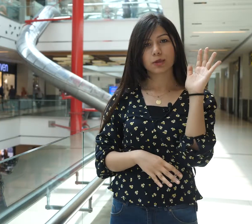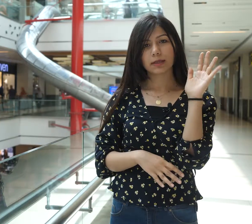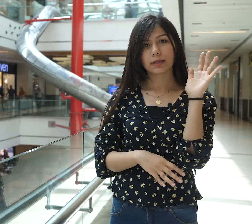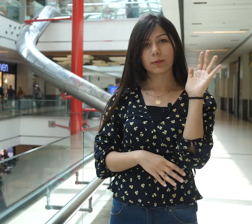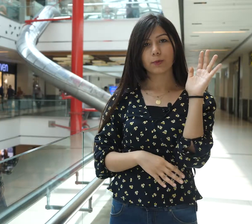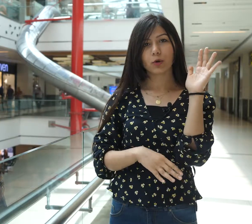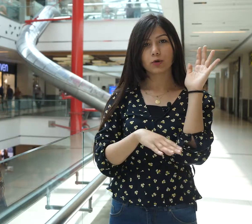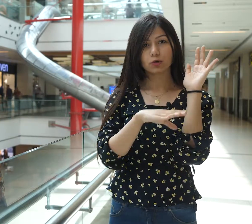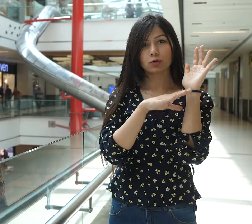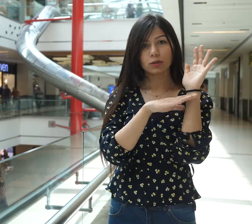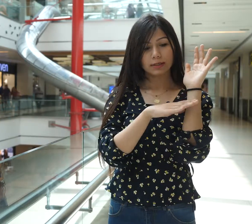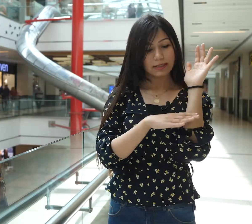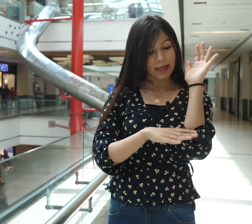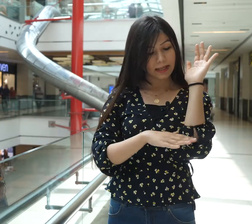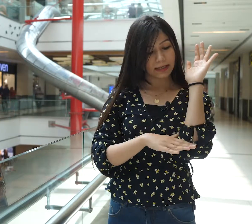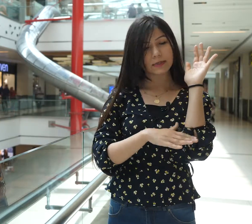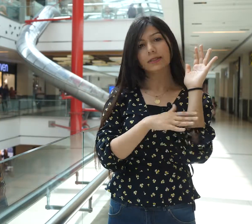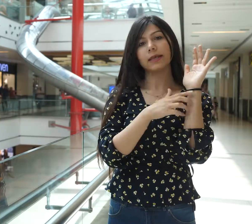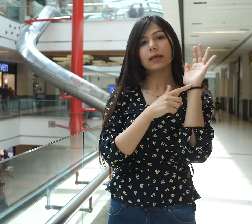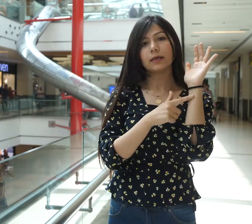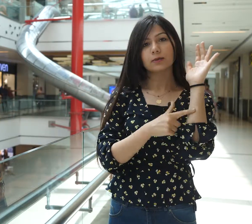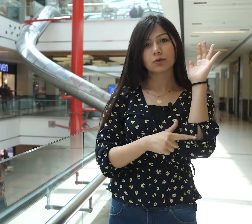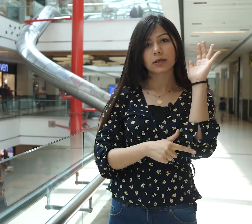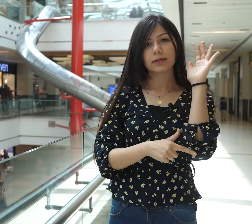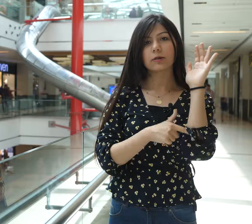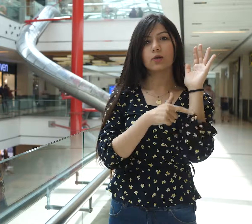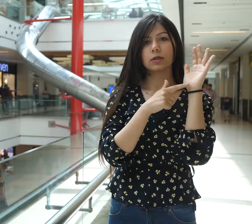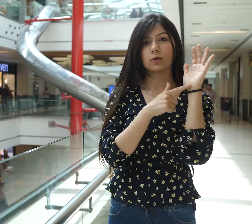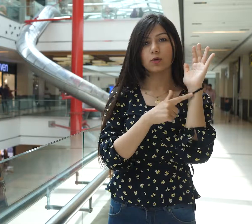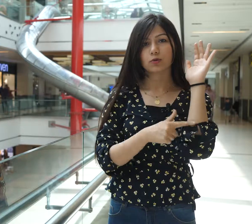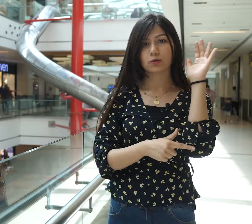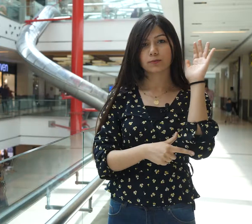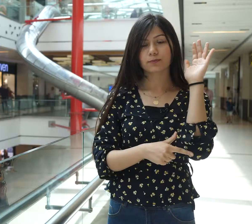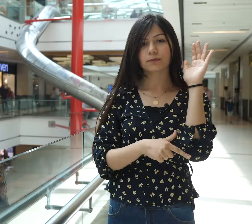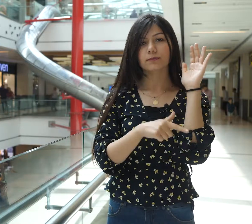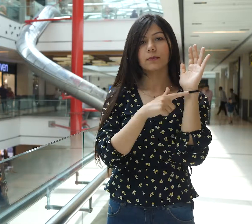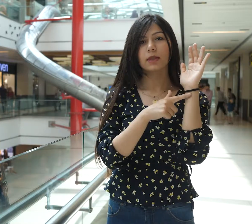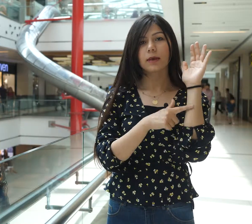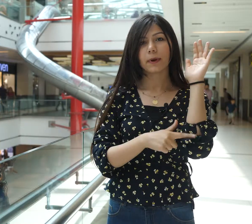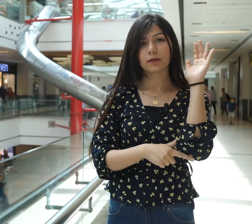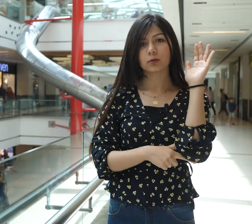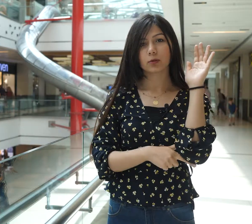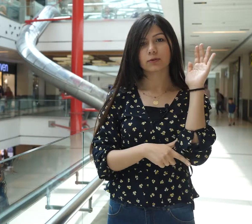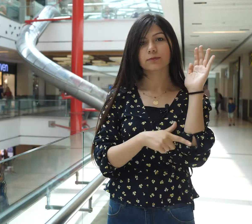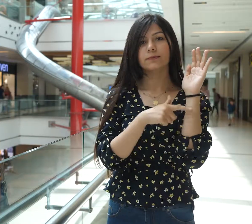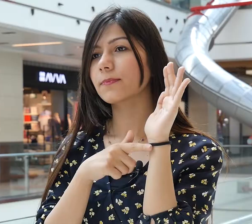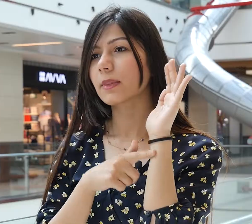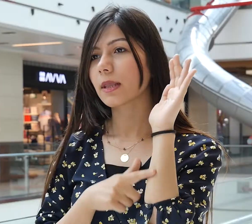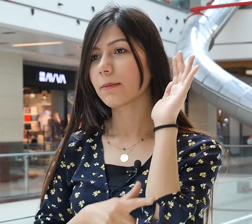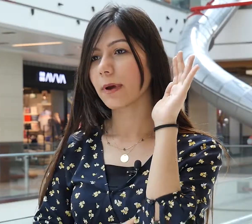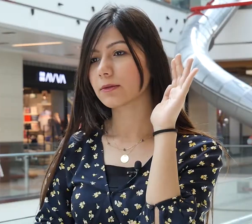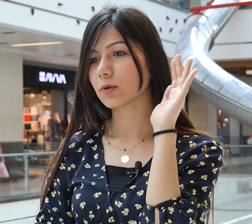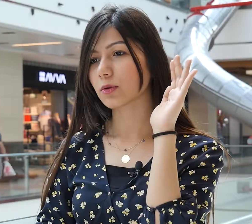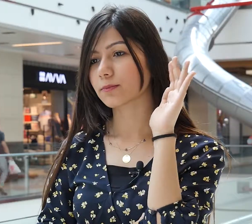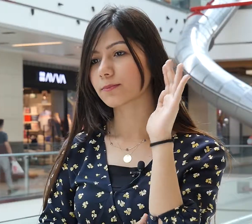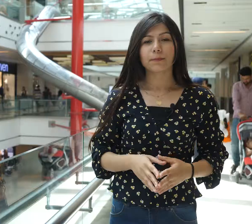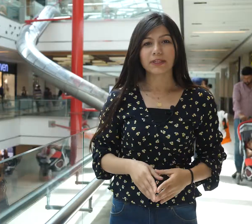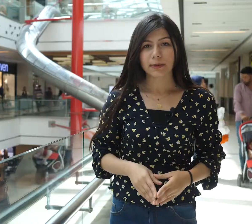şekilde yapıyoruz. Diğer elimizle şu şekilde gösteriyoruz. Pantolon. Pantolon. Pijamada